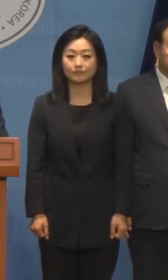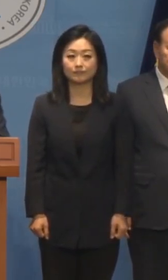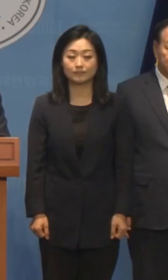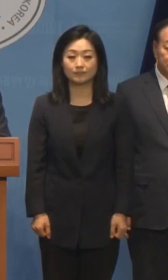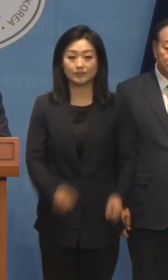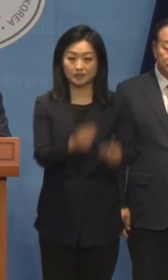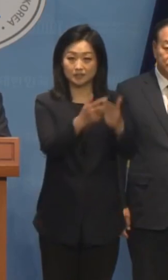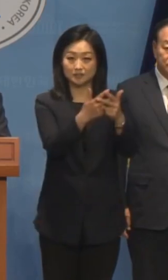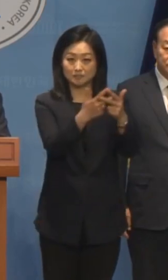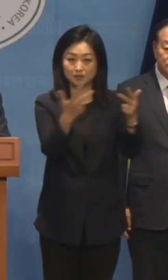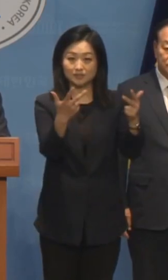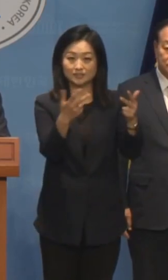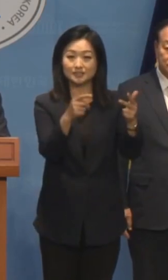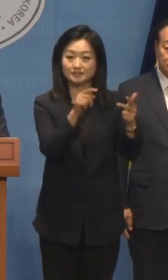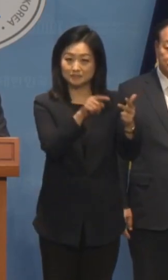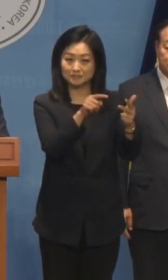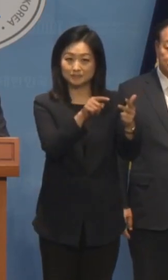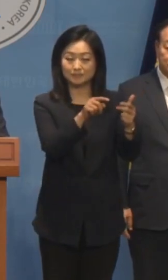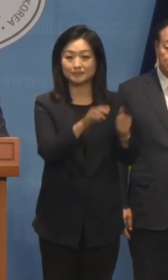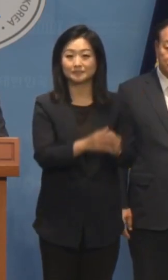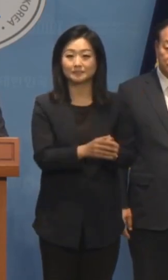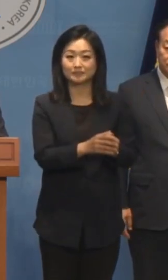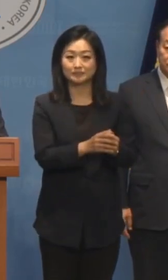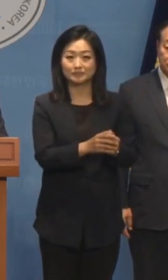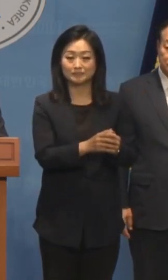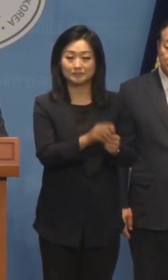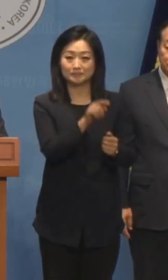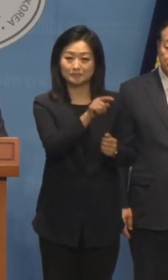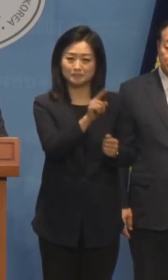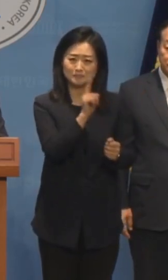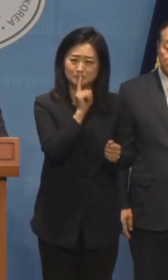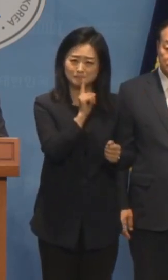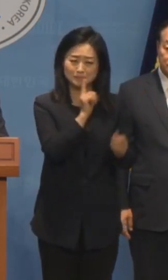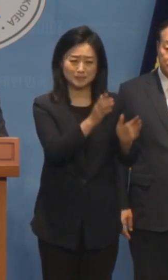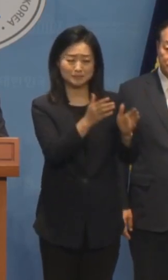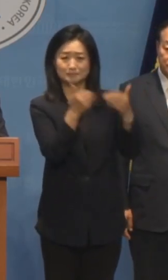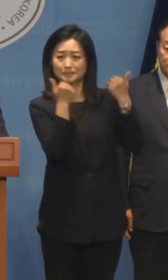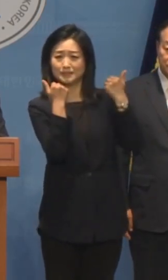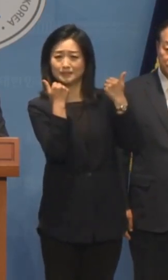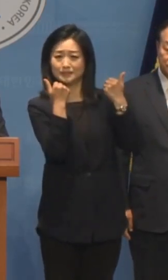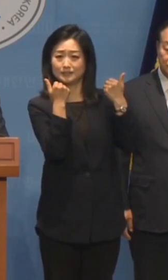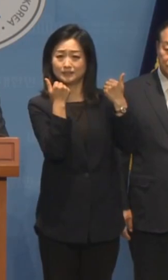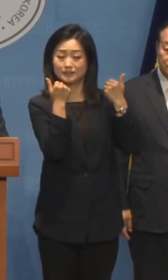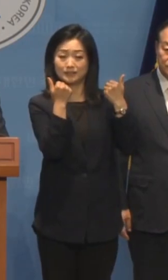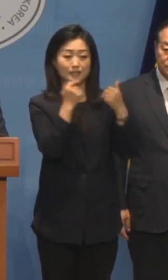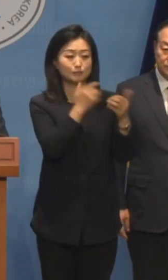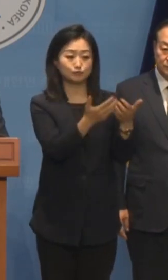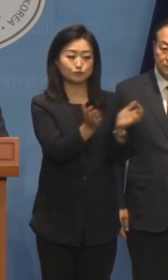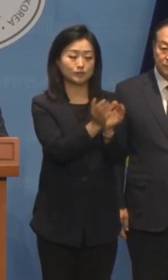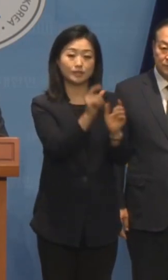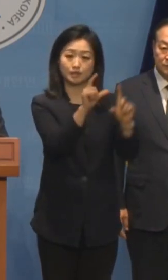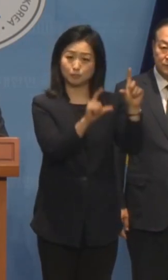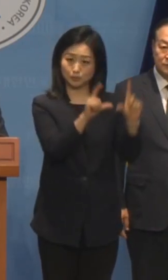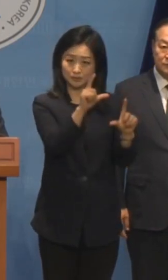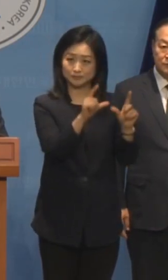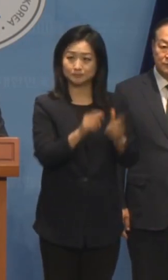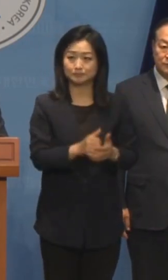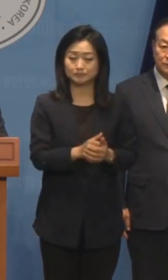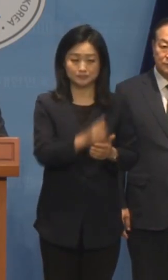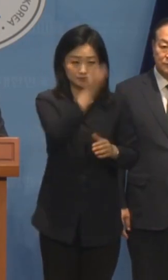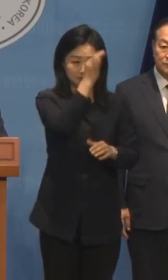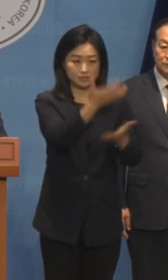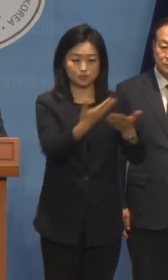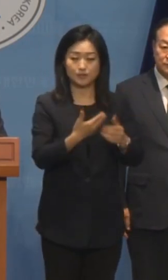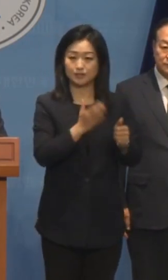명심파리 위에 황당한 계엄령 음모론과 막말 퍼레이드를 일삼는 민주당은 즉각